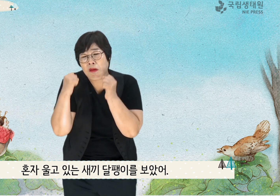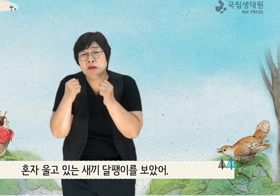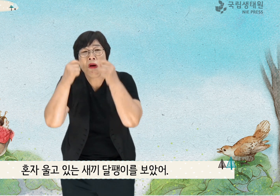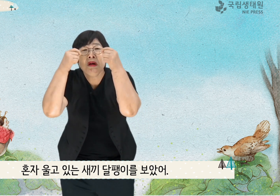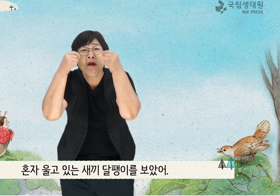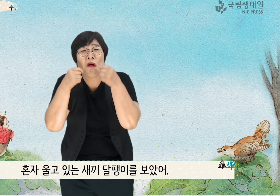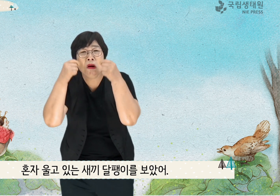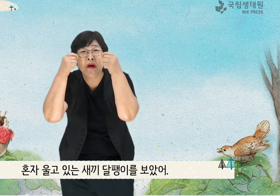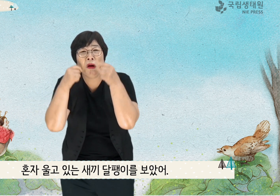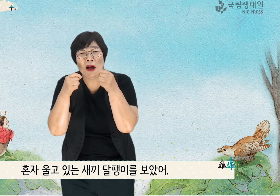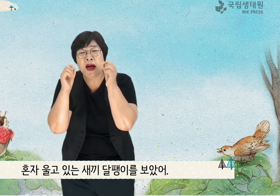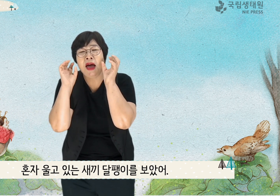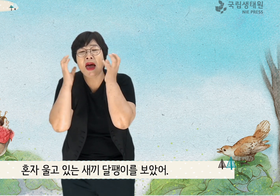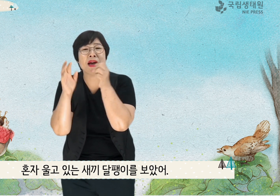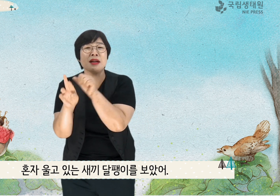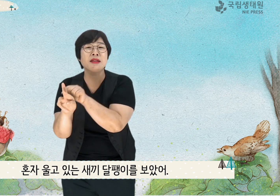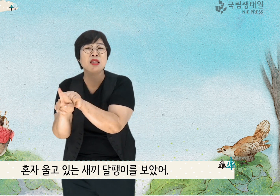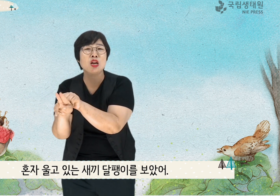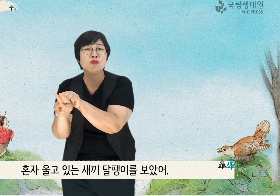보았어.